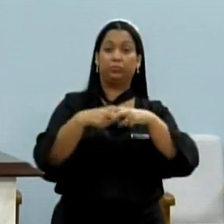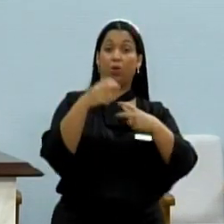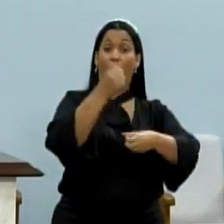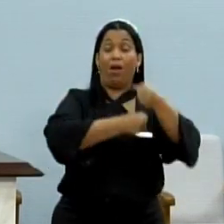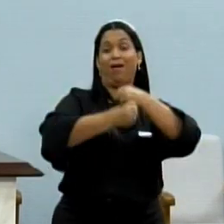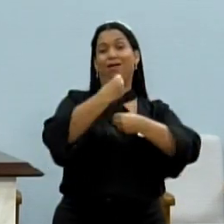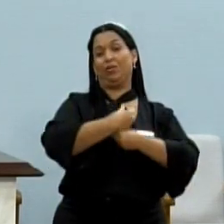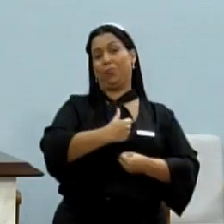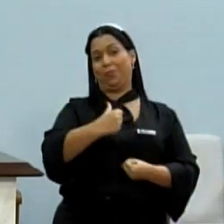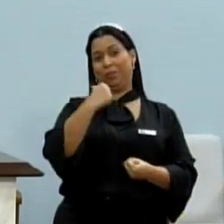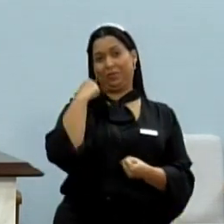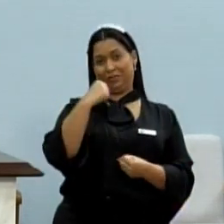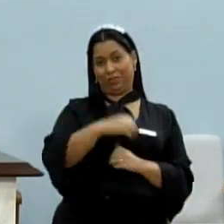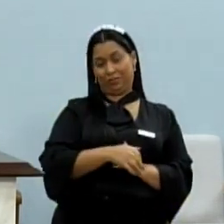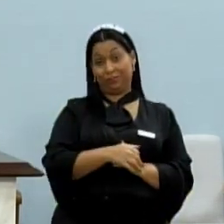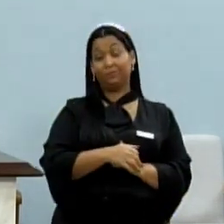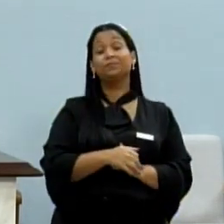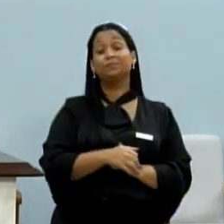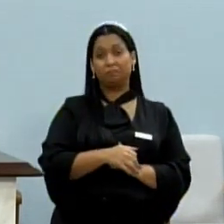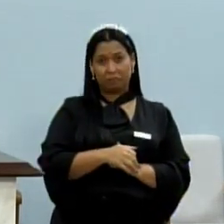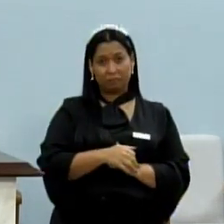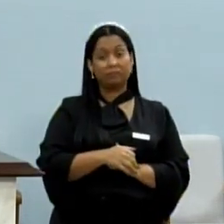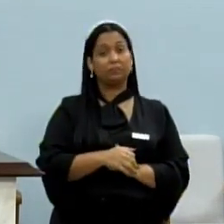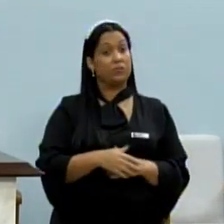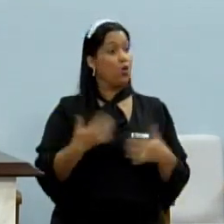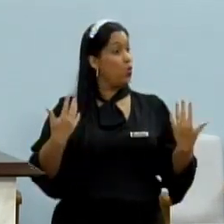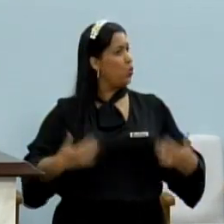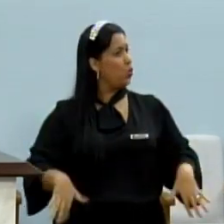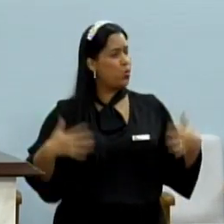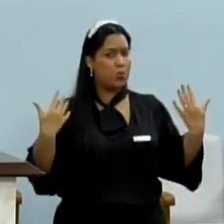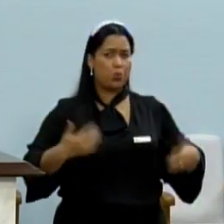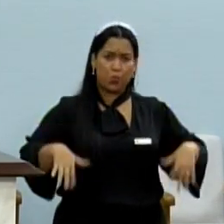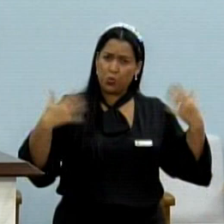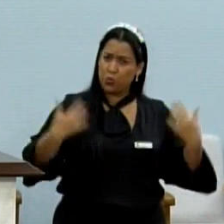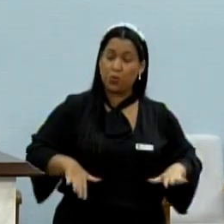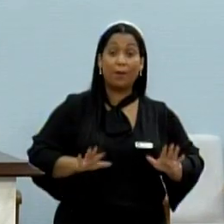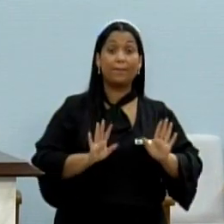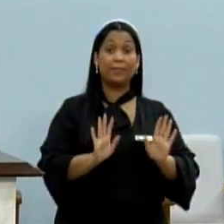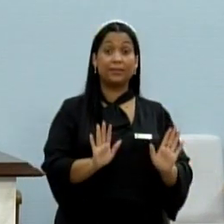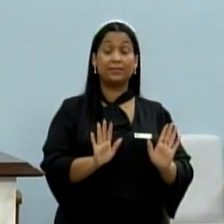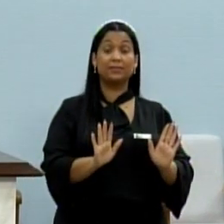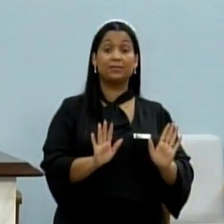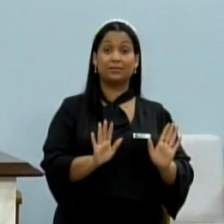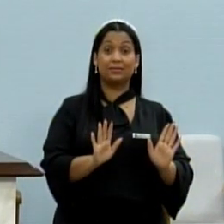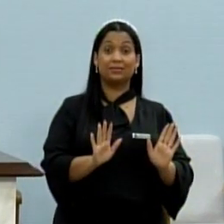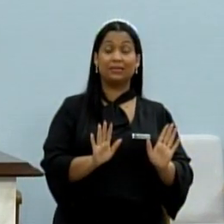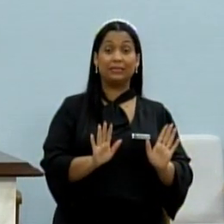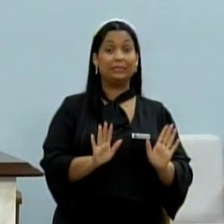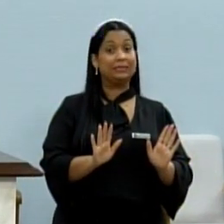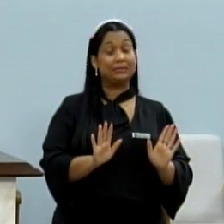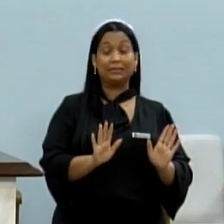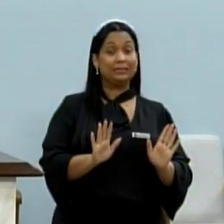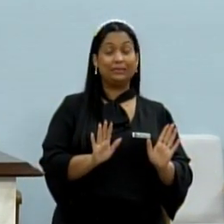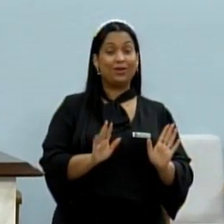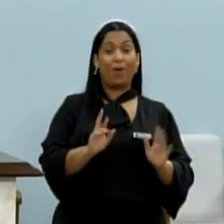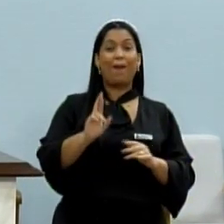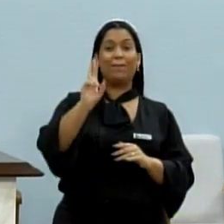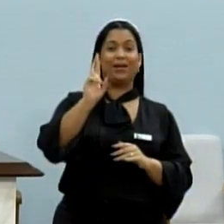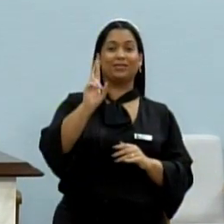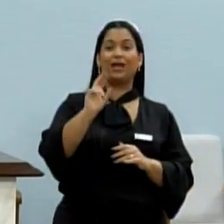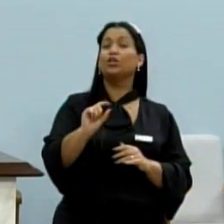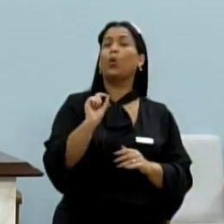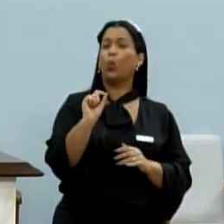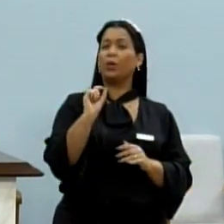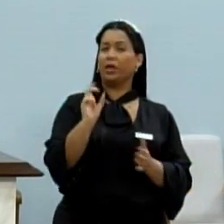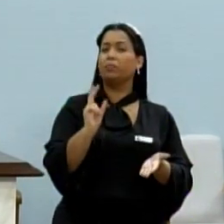passado. Esses números são muito expressivos, mas nem de longe representam o que